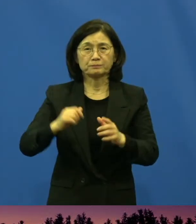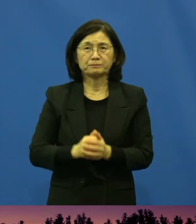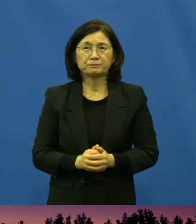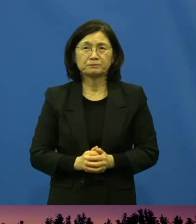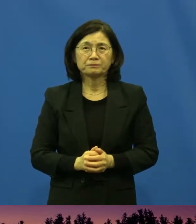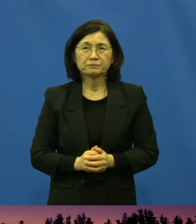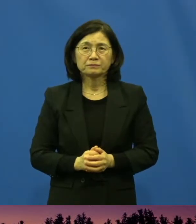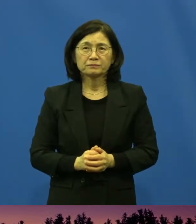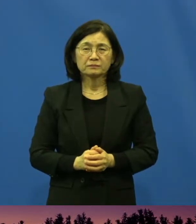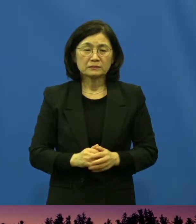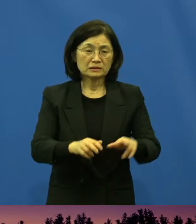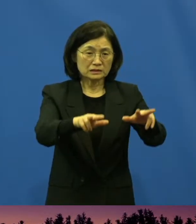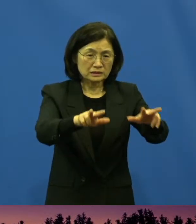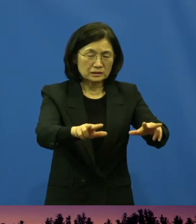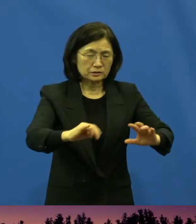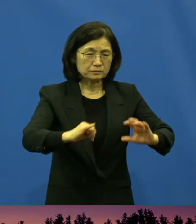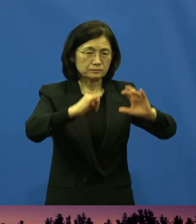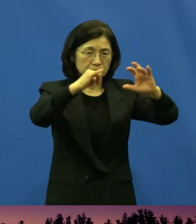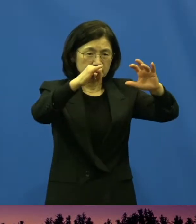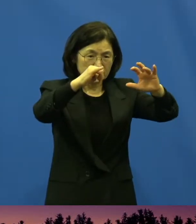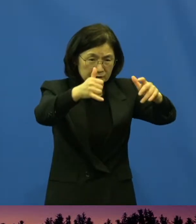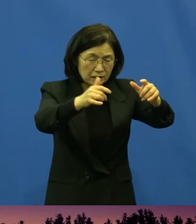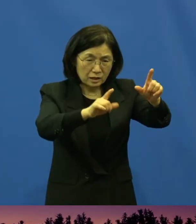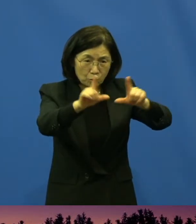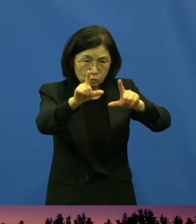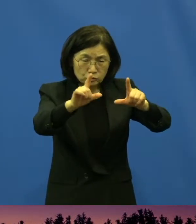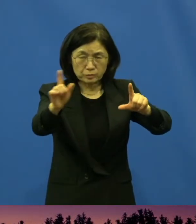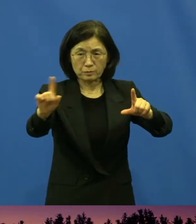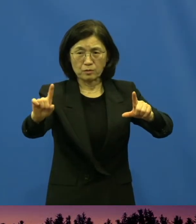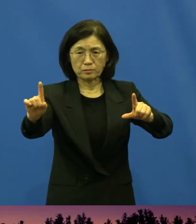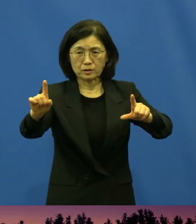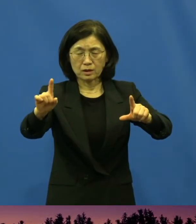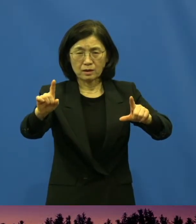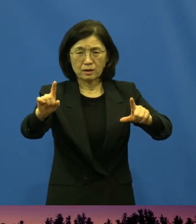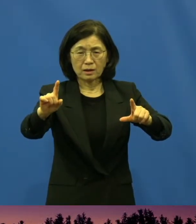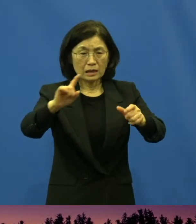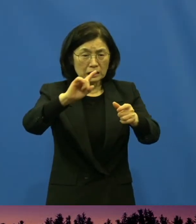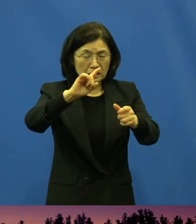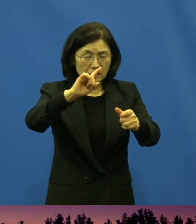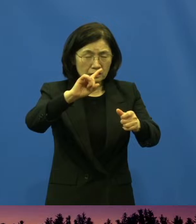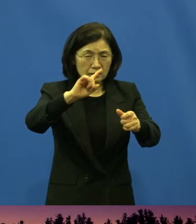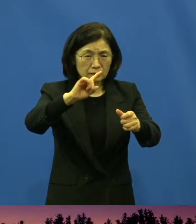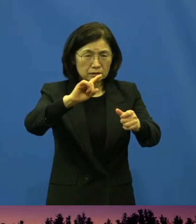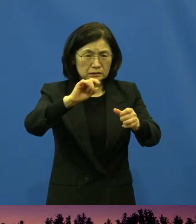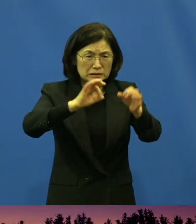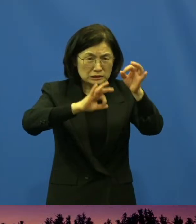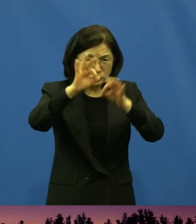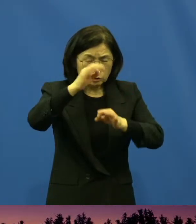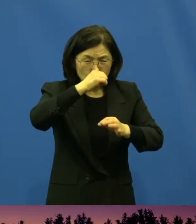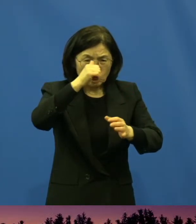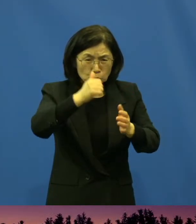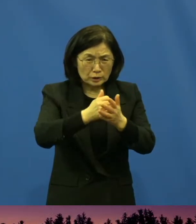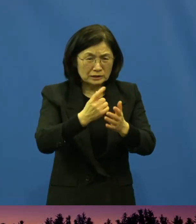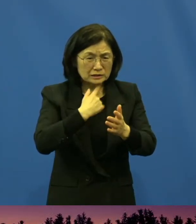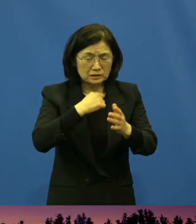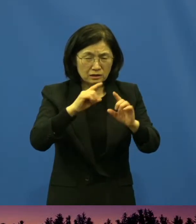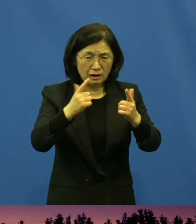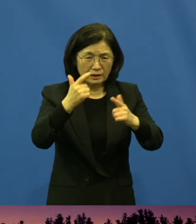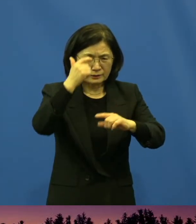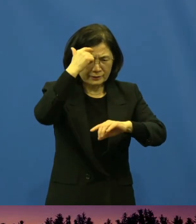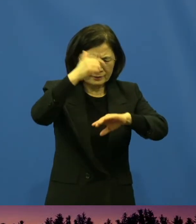세상의 모습이에요. 이 세상이 죄가요, 그냥 어쩌다가 죄 짓는 게 아니에요. 뼛속까지 죄예요. 죄인이잖아요.